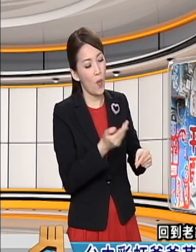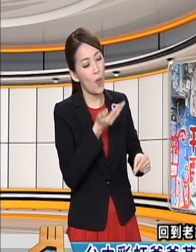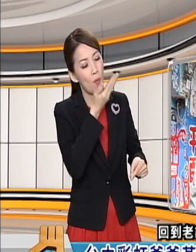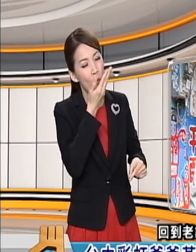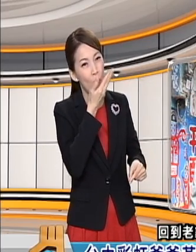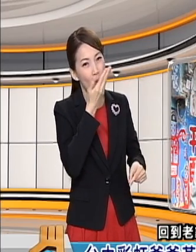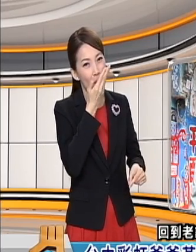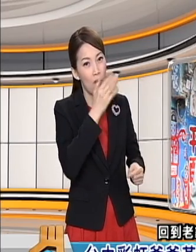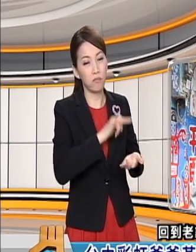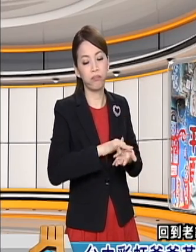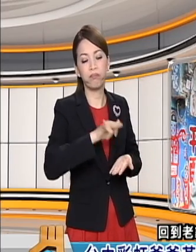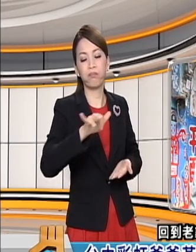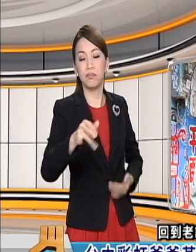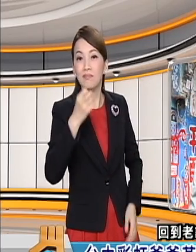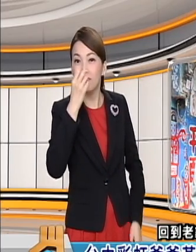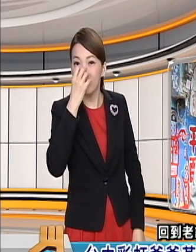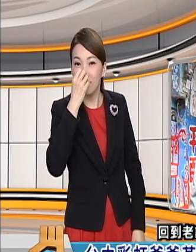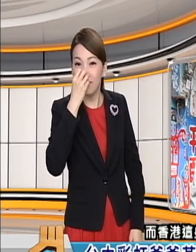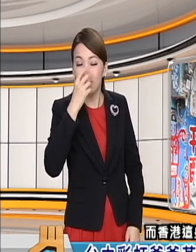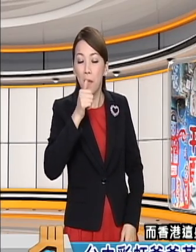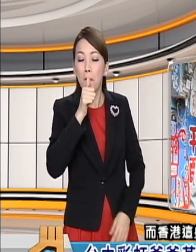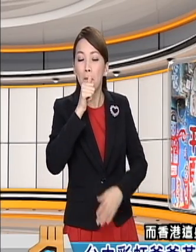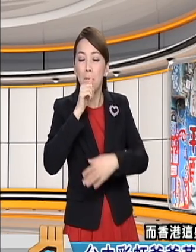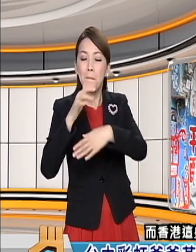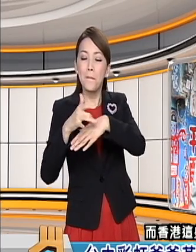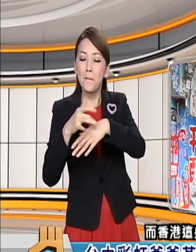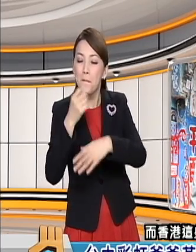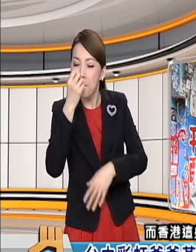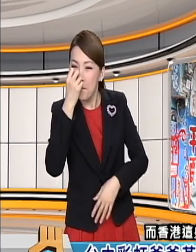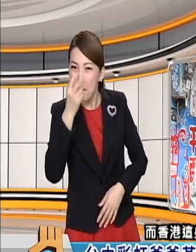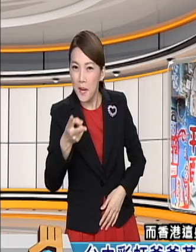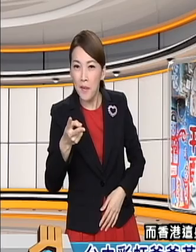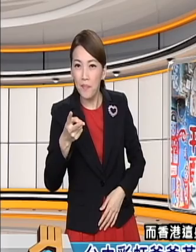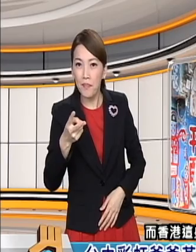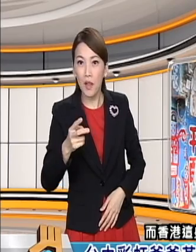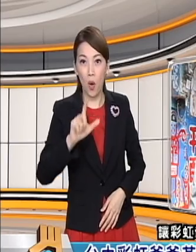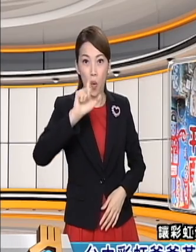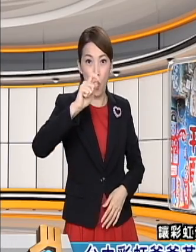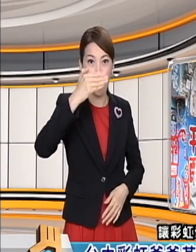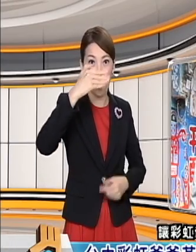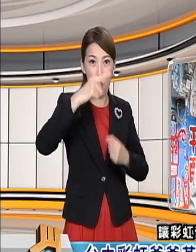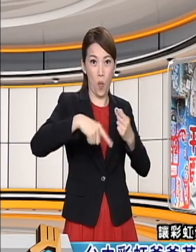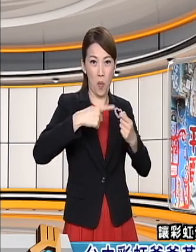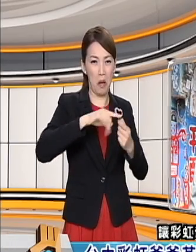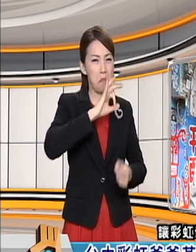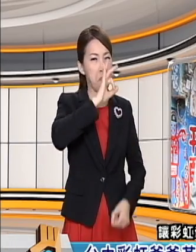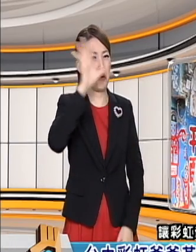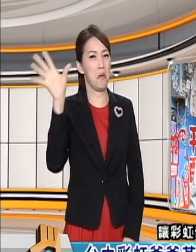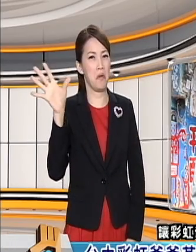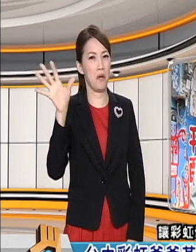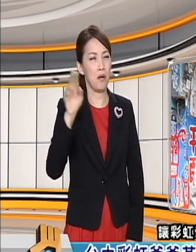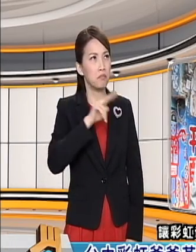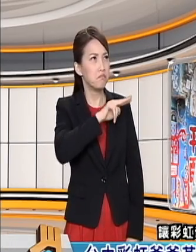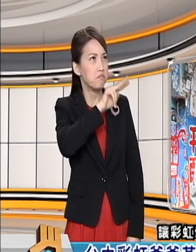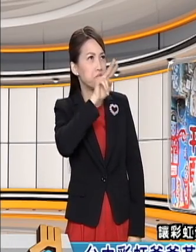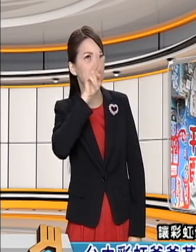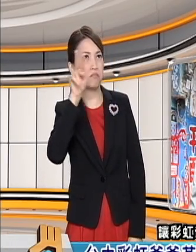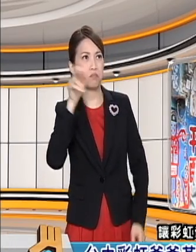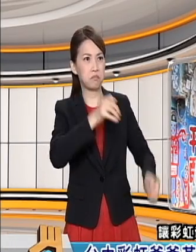去探亲，而香港这些年来的变化让彩虹爷爷很感慨。